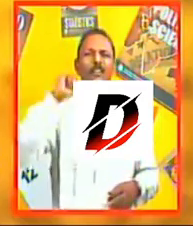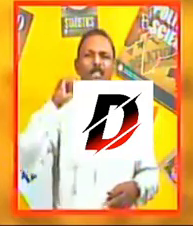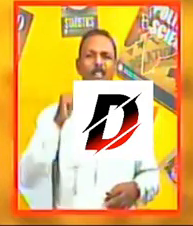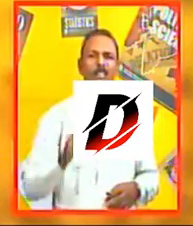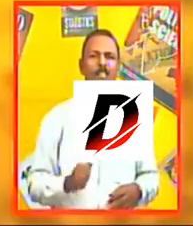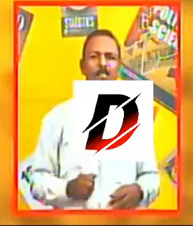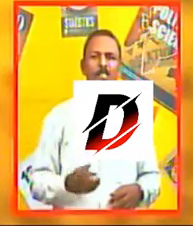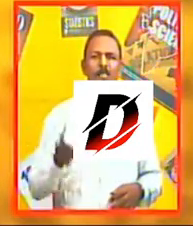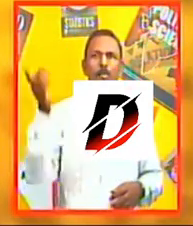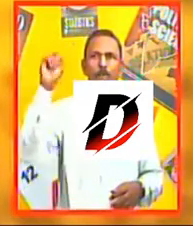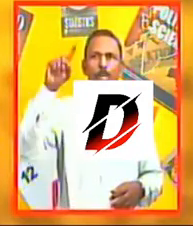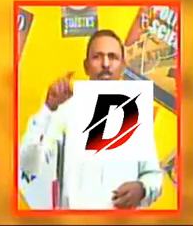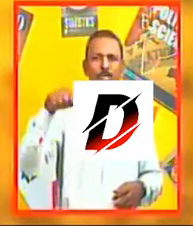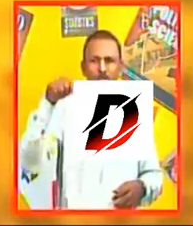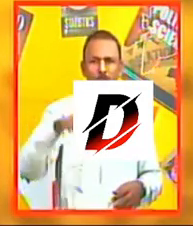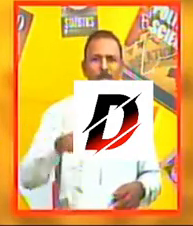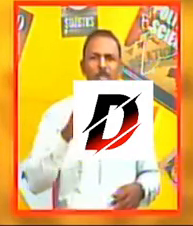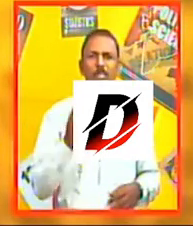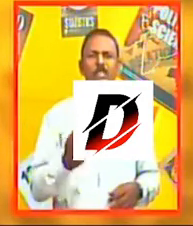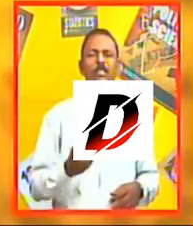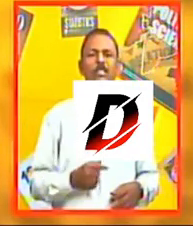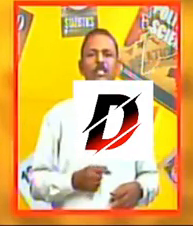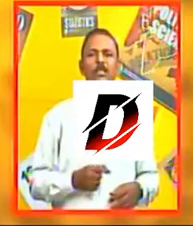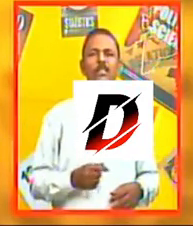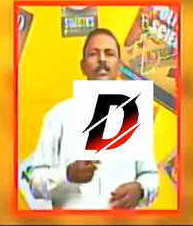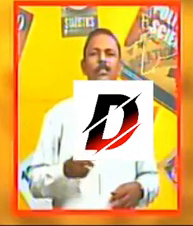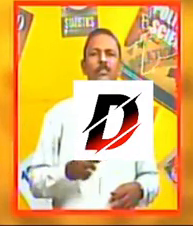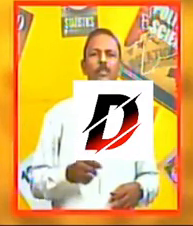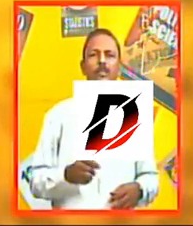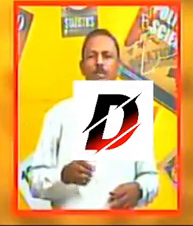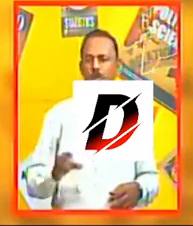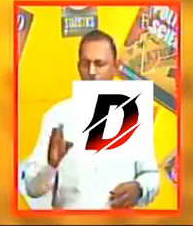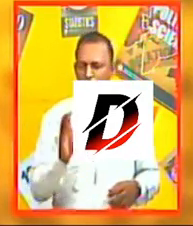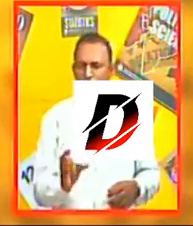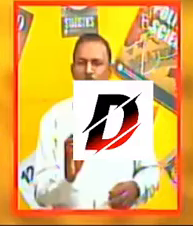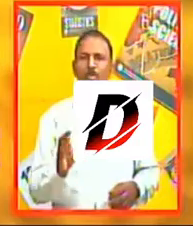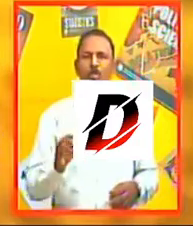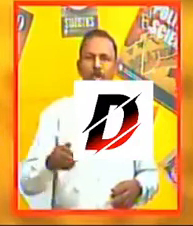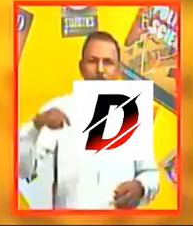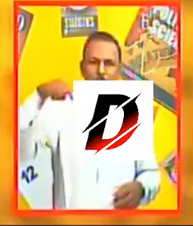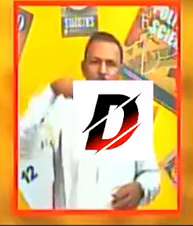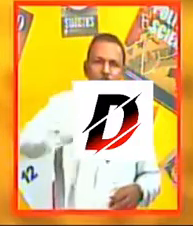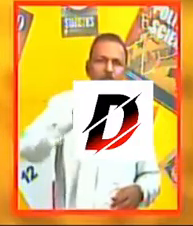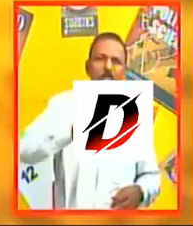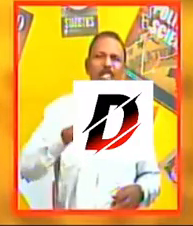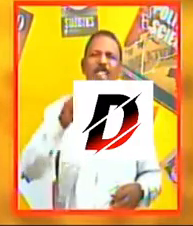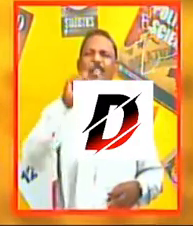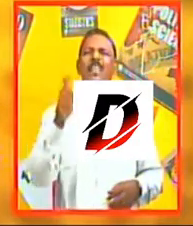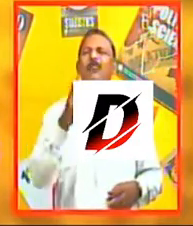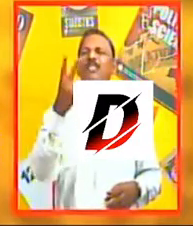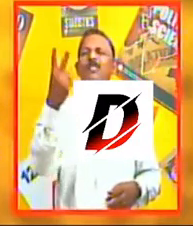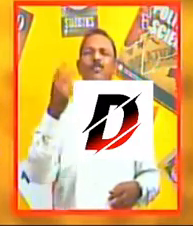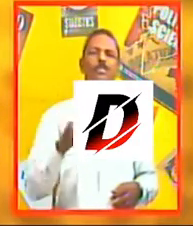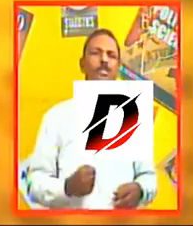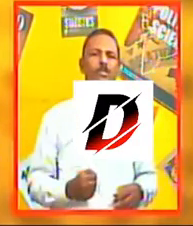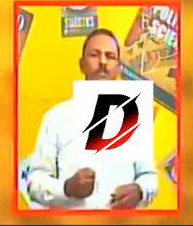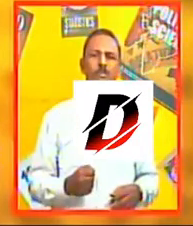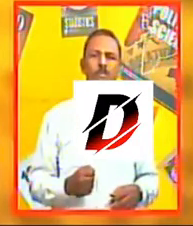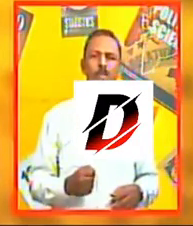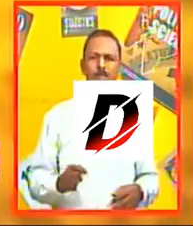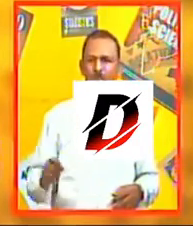என்ன? ஃபஸ்ட்டு பாடத்தை சொல்லும் பொழுது சரி, இப்போது சொல்லும்போது சரி, ஒரே மாதிரி தான் சொல்லியிருப்போம். ஏன்னா புக்கு உள்ளே இருந்து கேட்கக்கூடிய